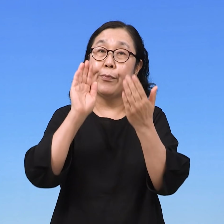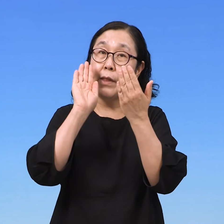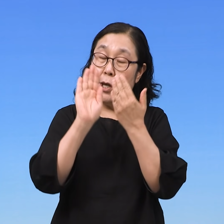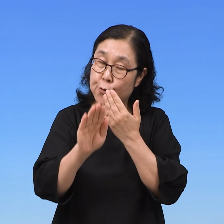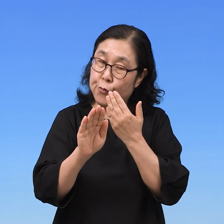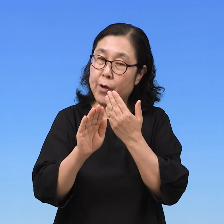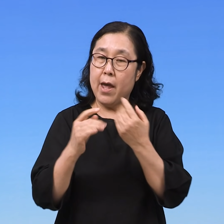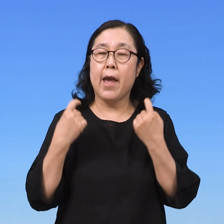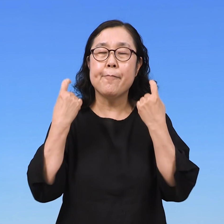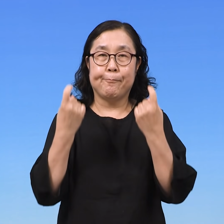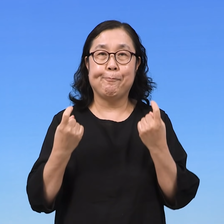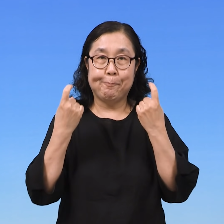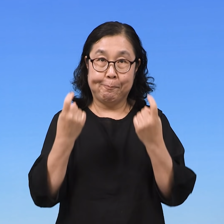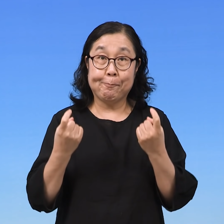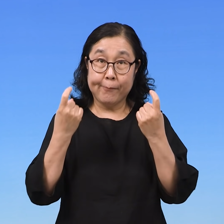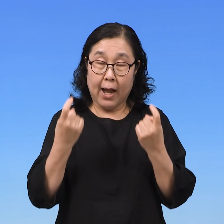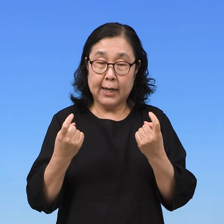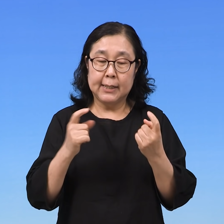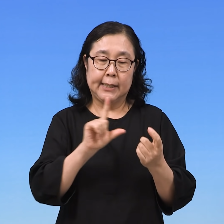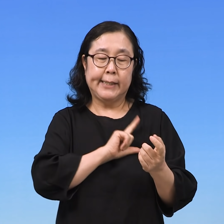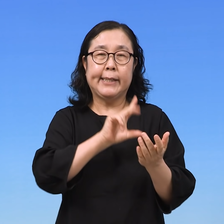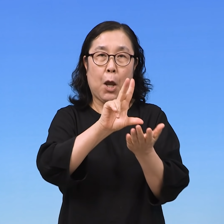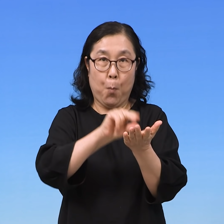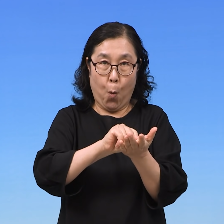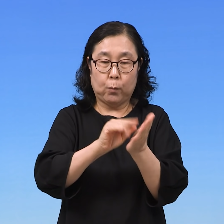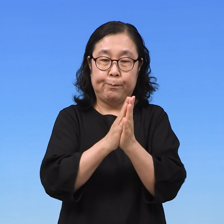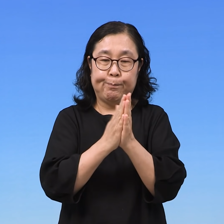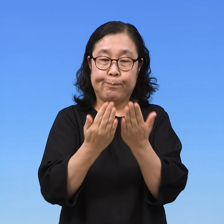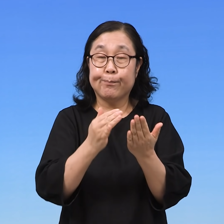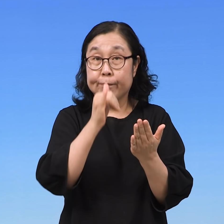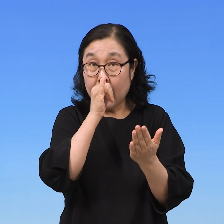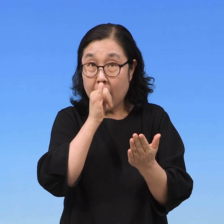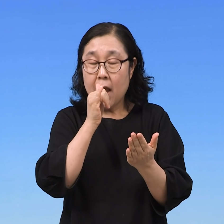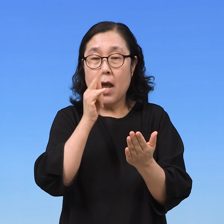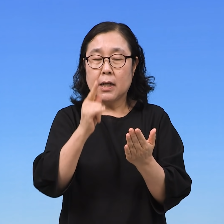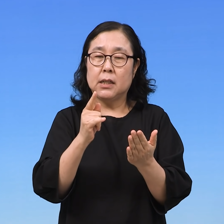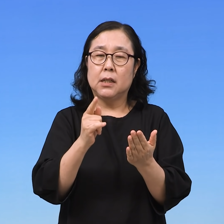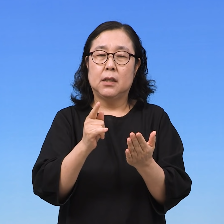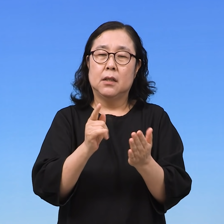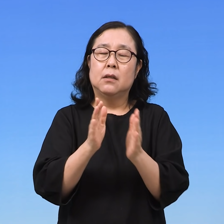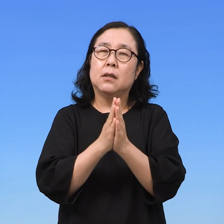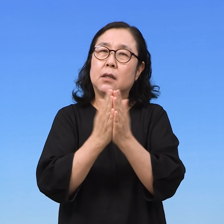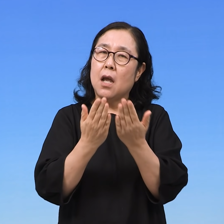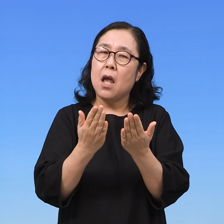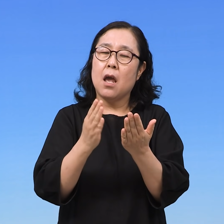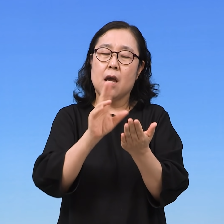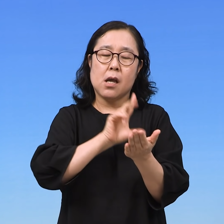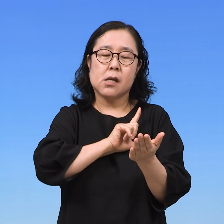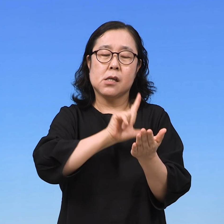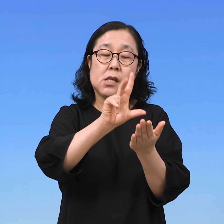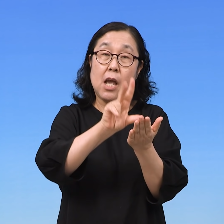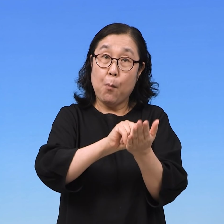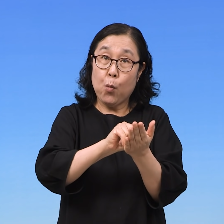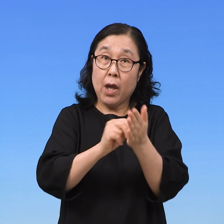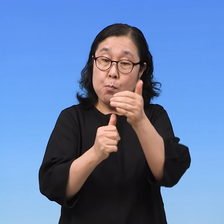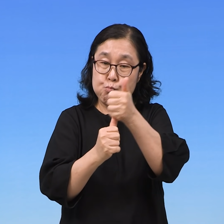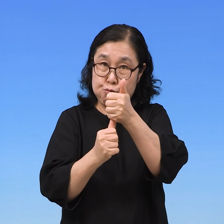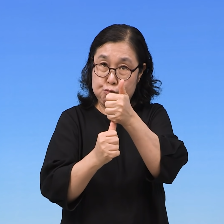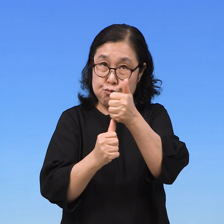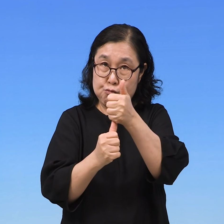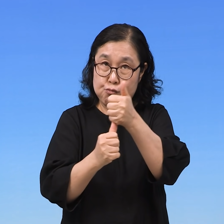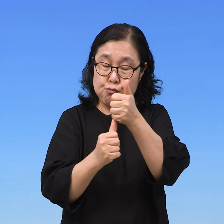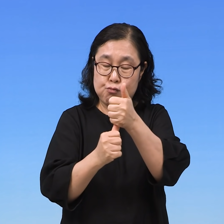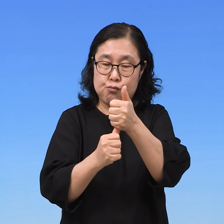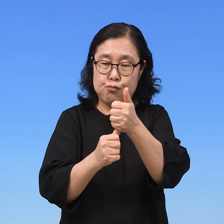구원 이후의 여정, 이런 제목의 책이 있는데요. 저는 이 책에 나와 있는 이 부제, 이게